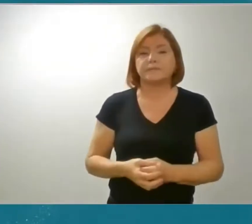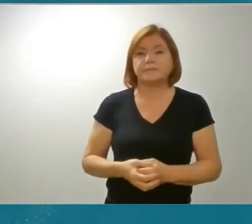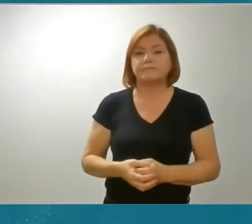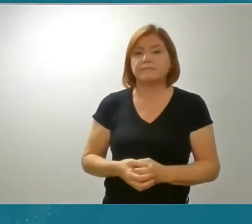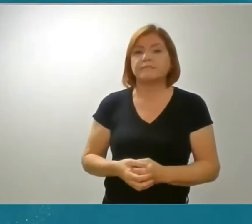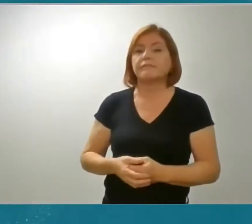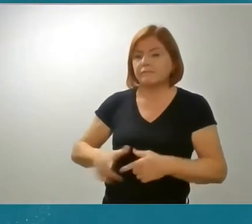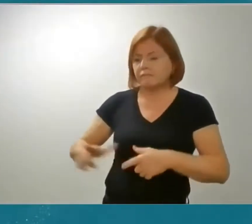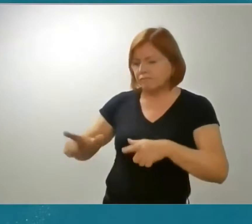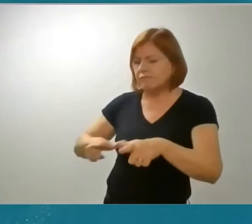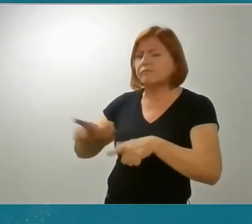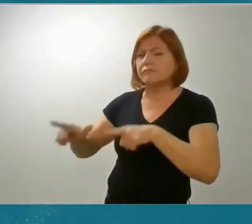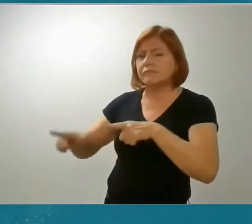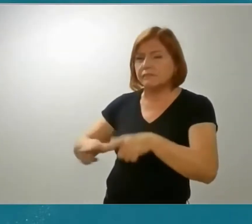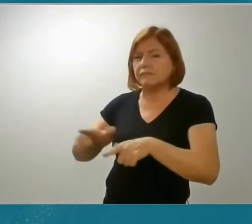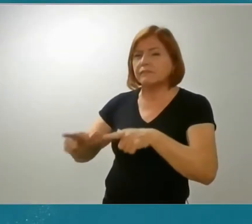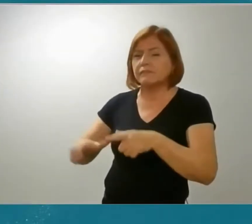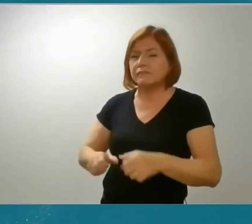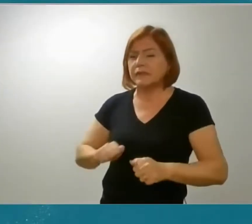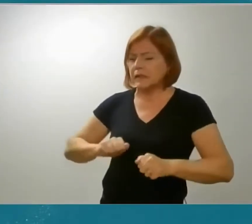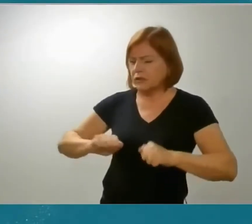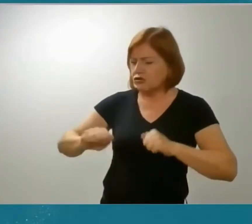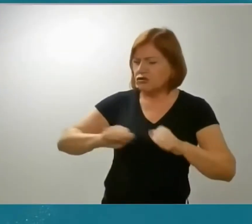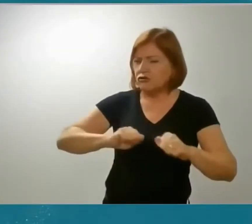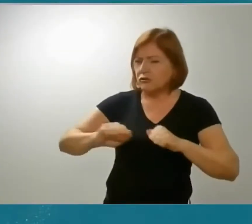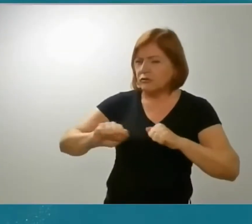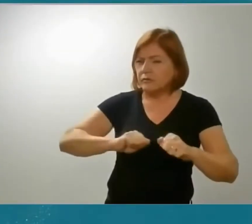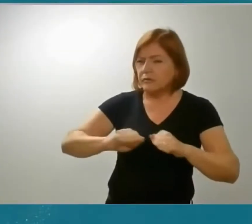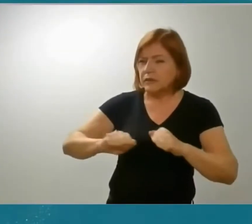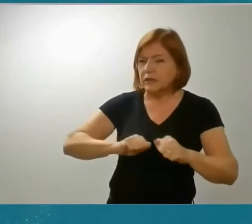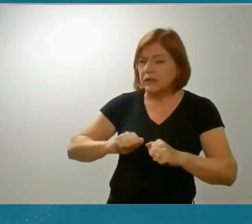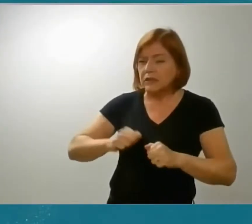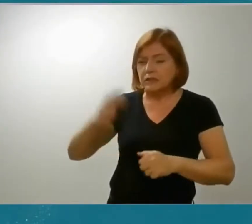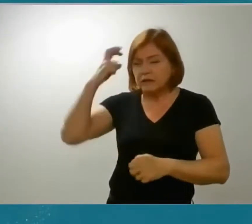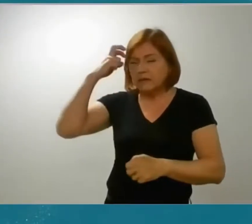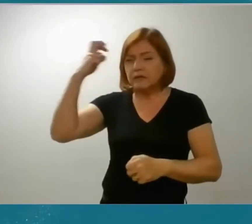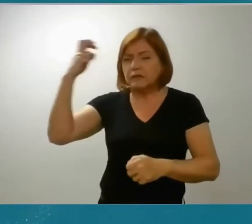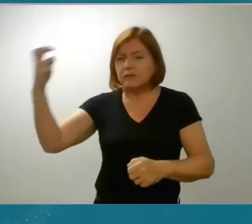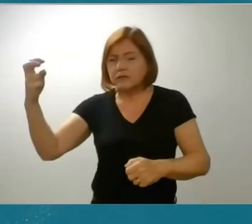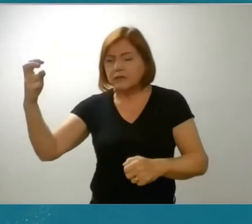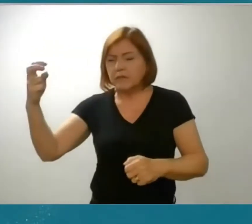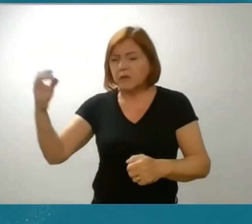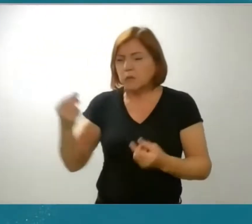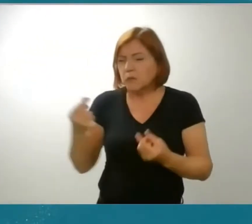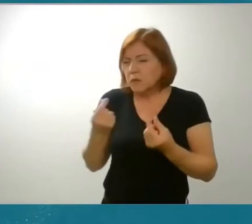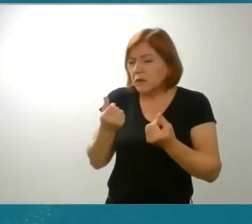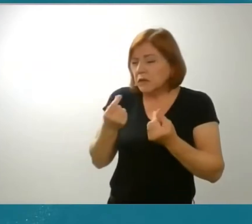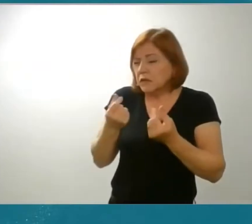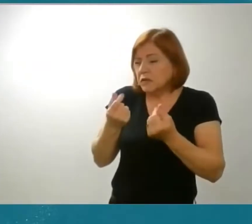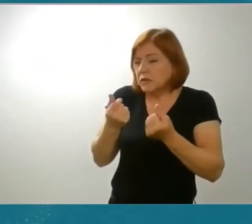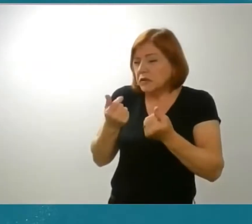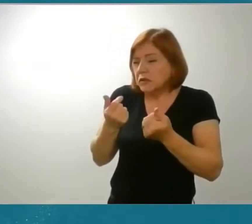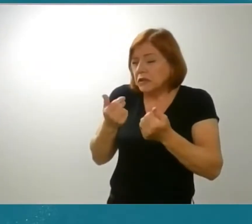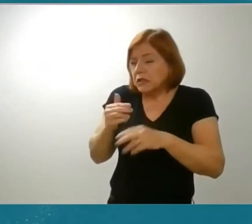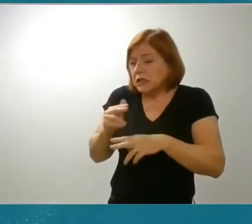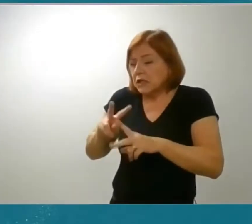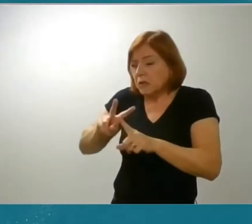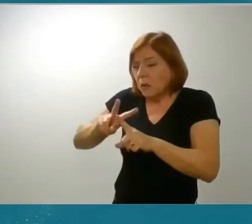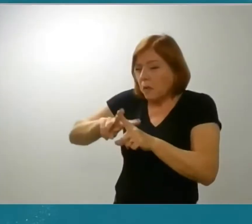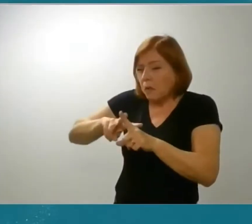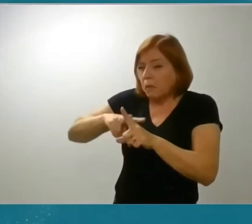Administra com sabedoria e seus negócios produzem lucros. Irmão, não fique na vida da igreja, vivendo a vida da